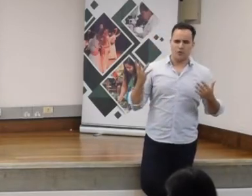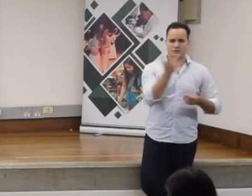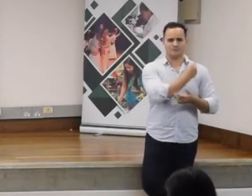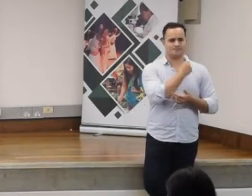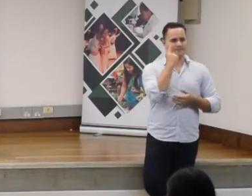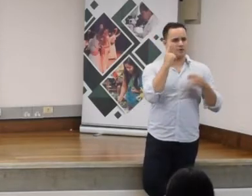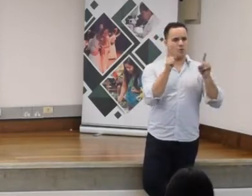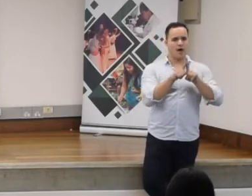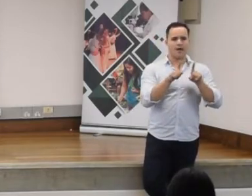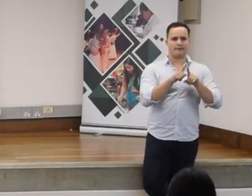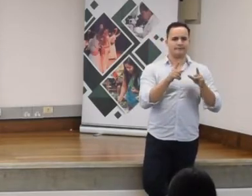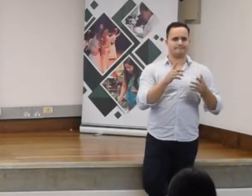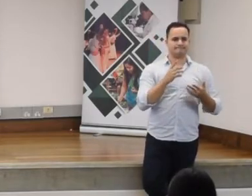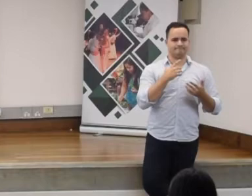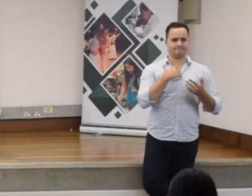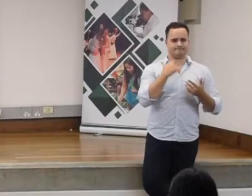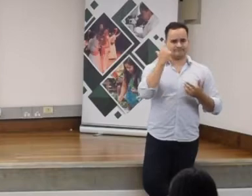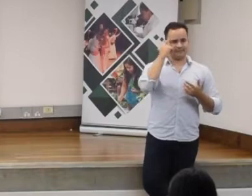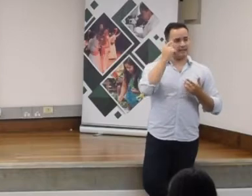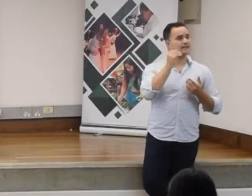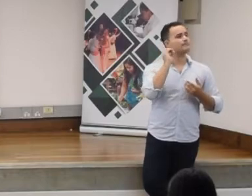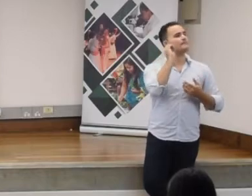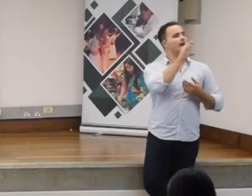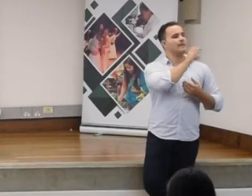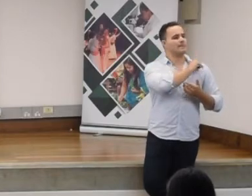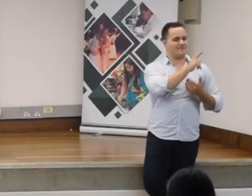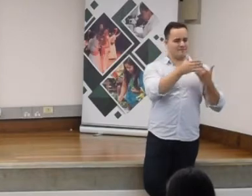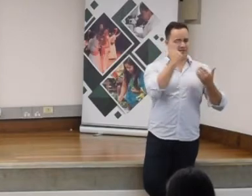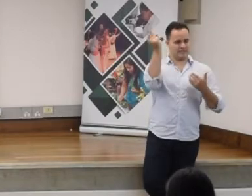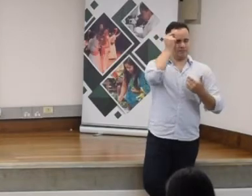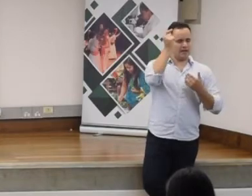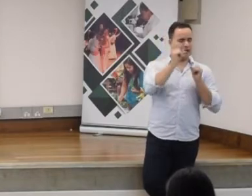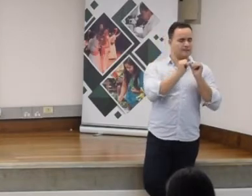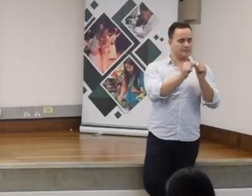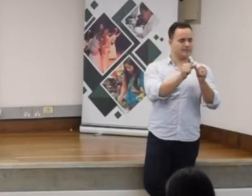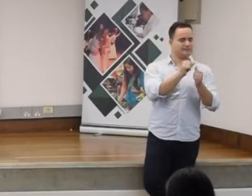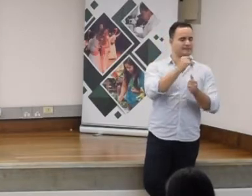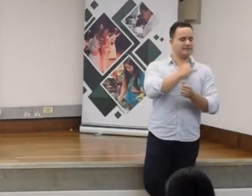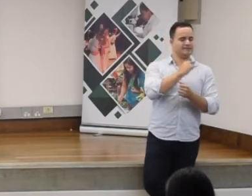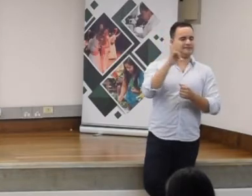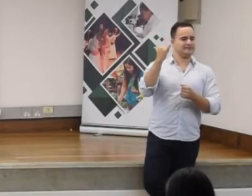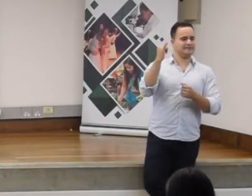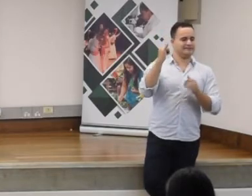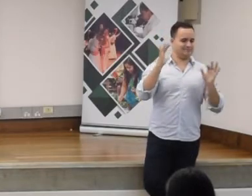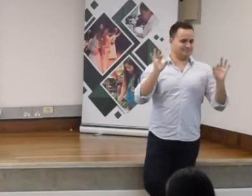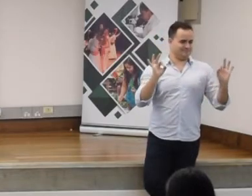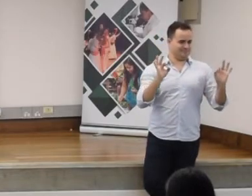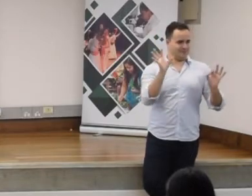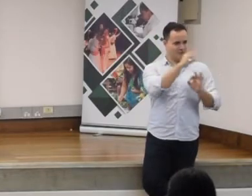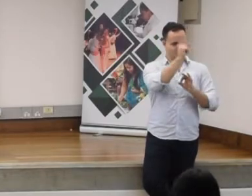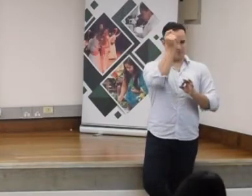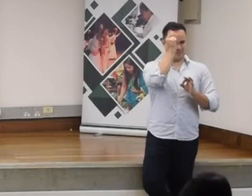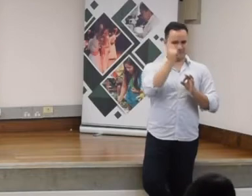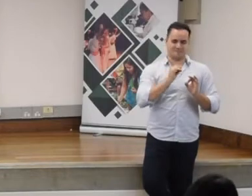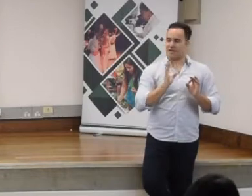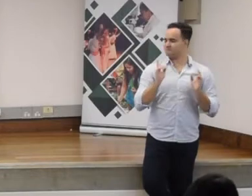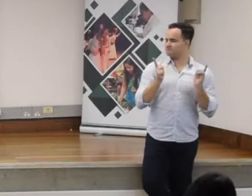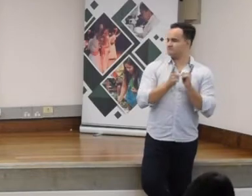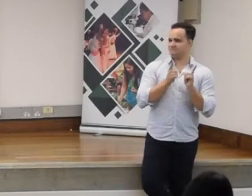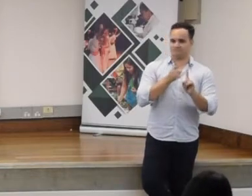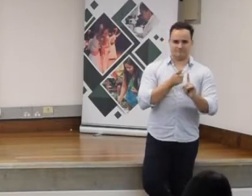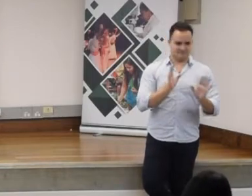la primera recordación que tengan, permanencia universitaria. Era eso. Muchas